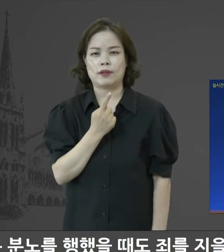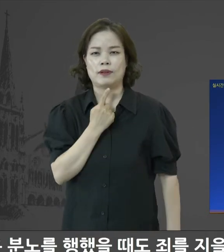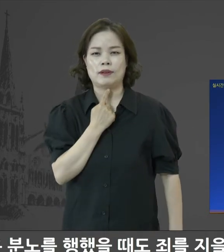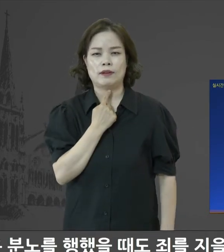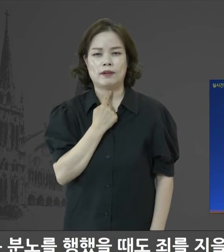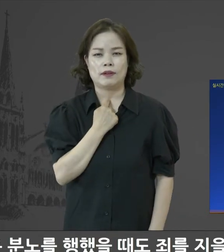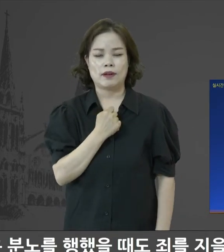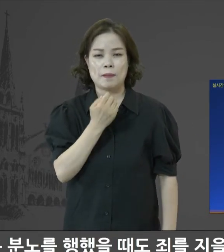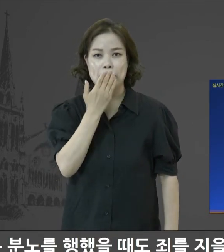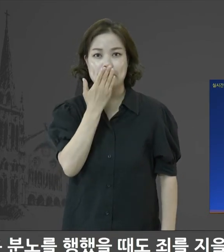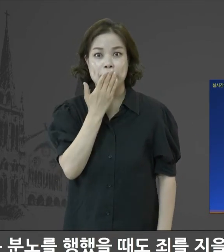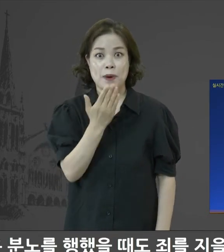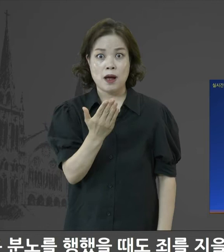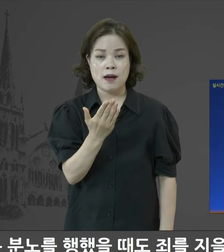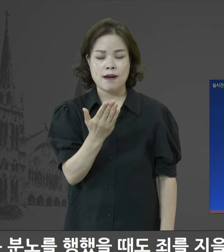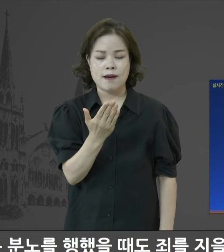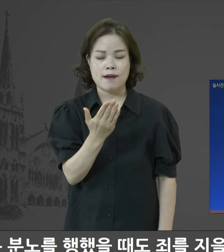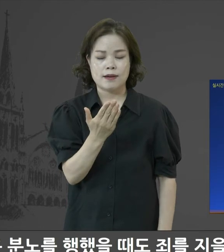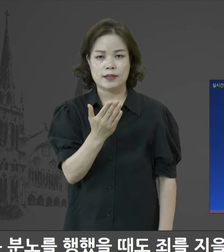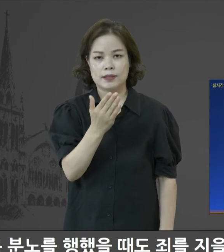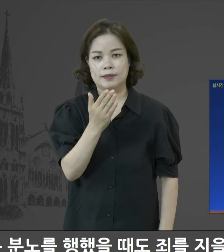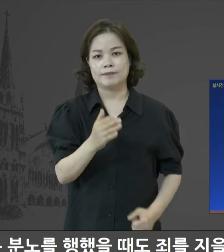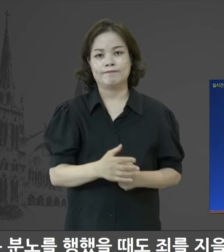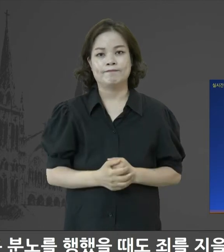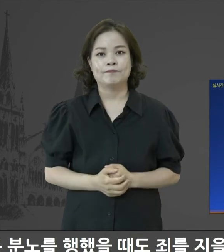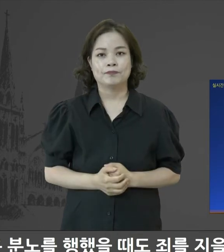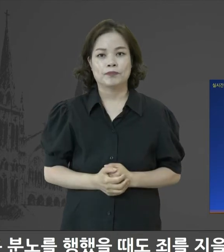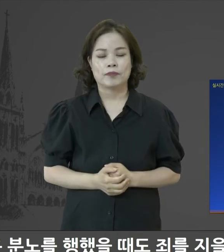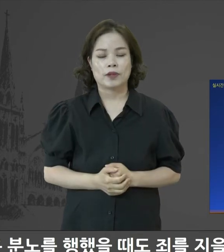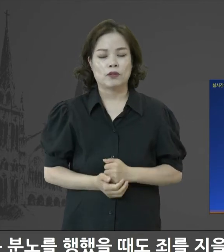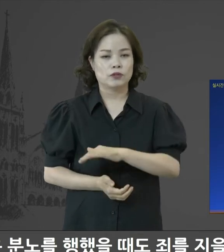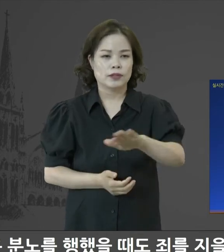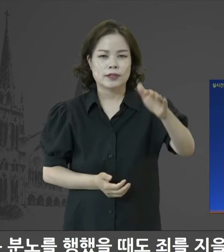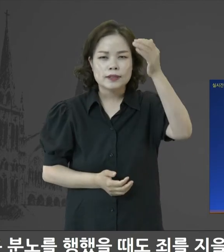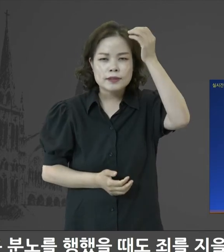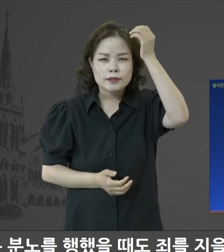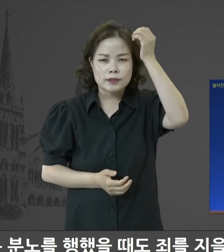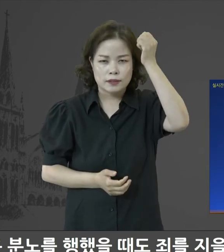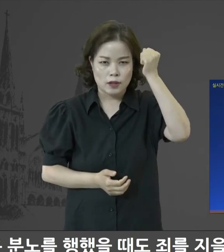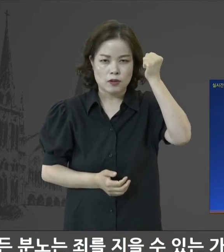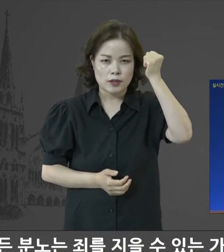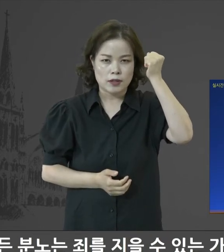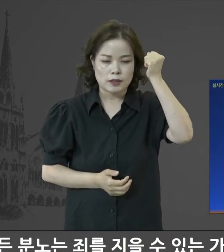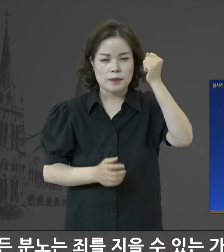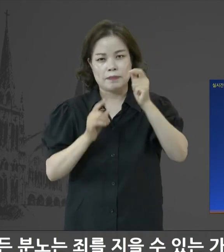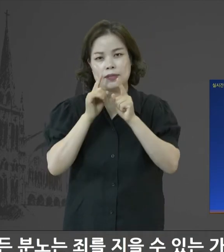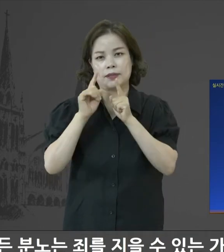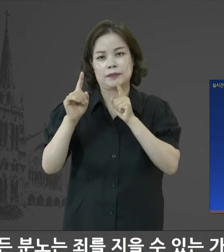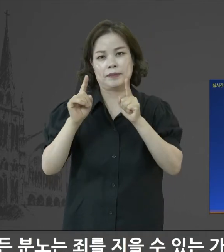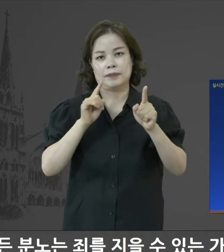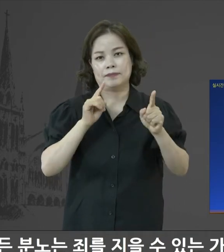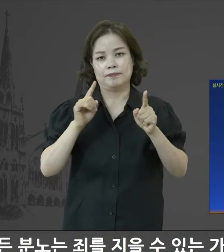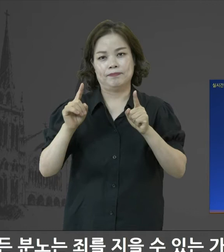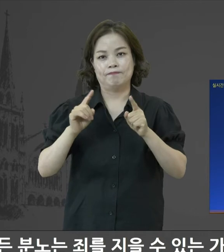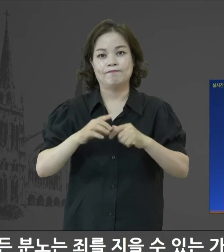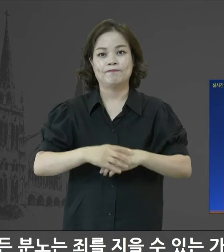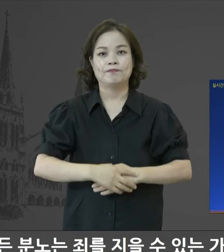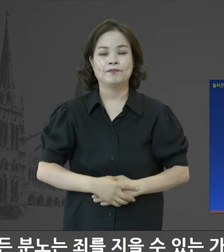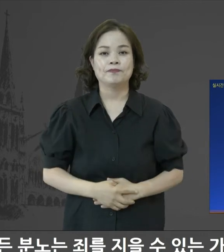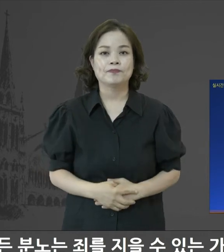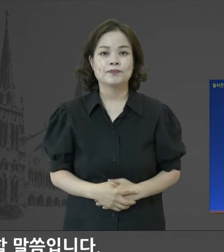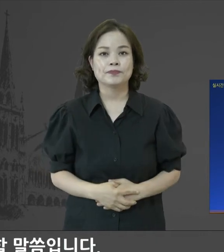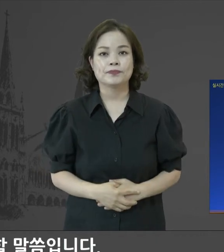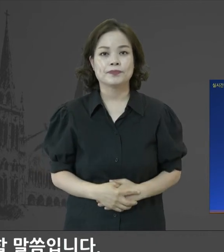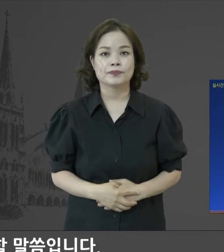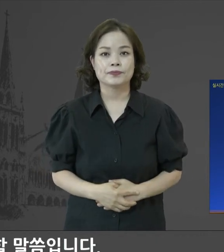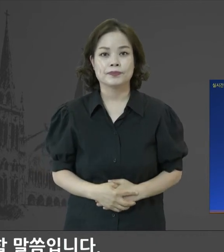있는 가능성을 높이고 있다. 우리가 기억해야 될 말씀이라는